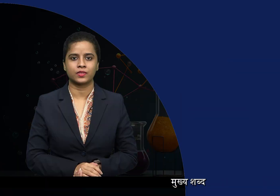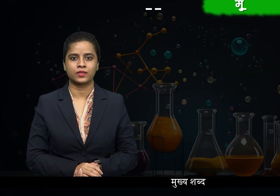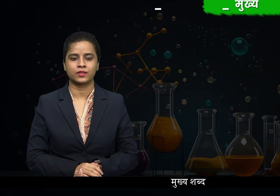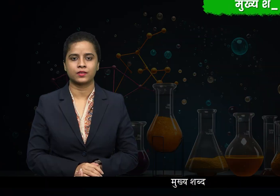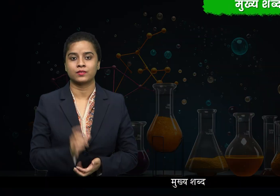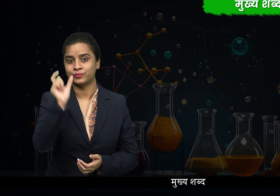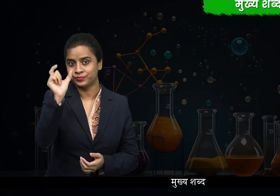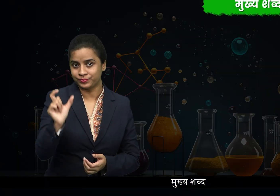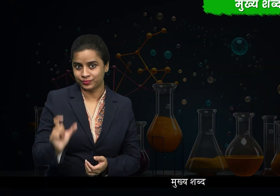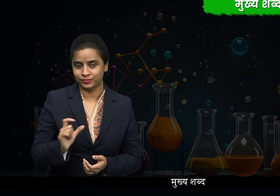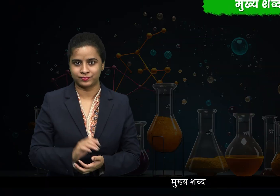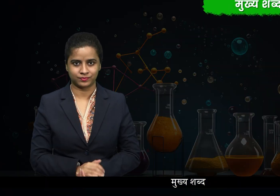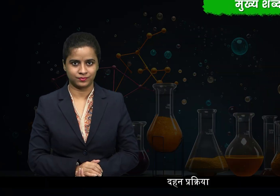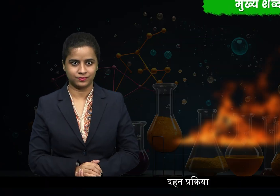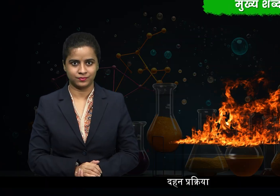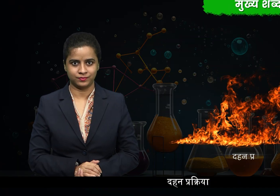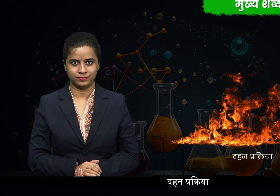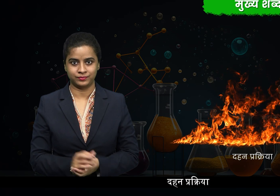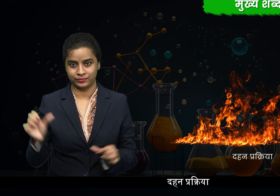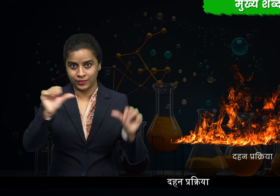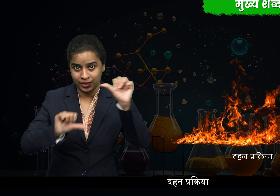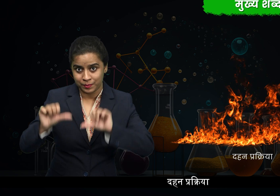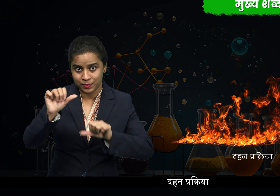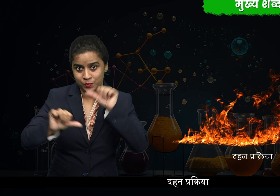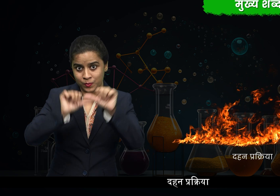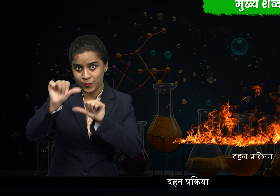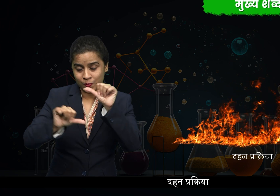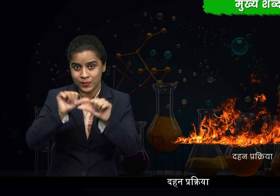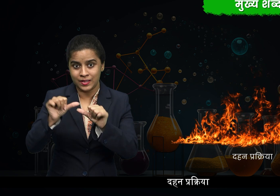मुख्य शब्द: दहन प्रक्रिया,